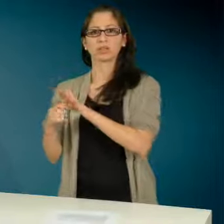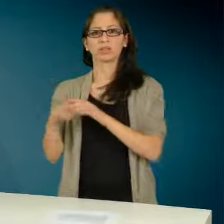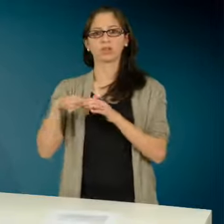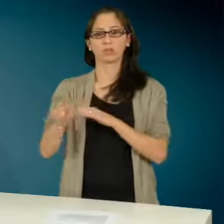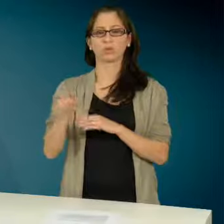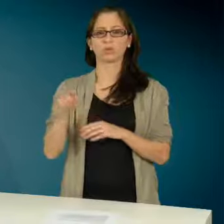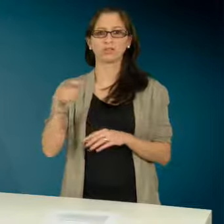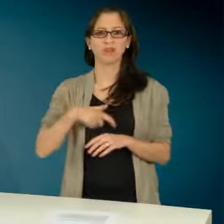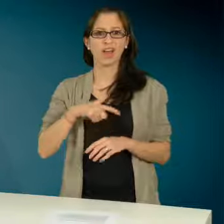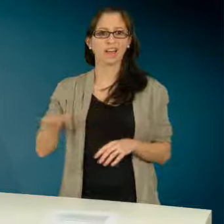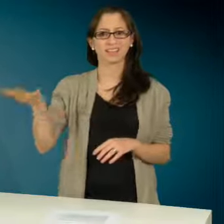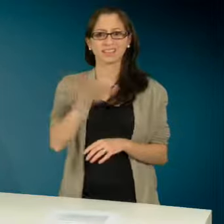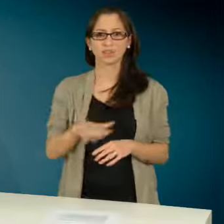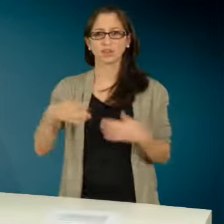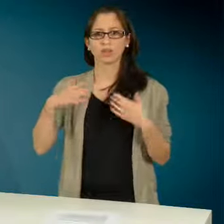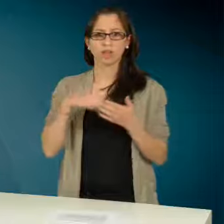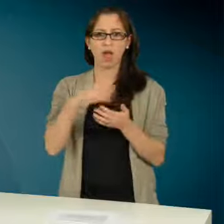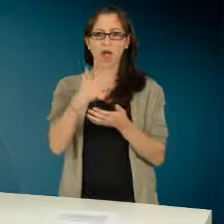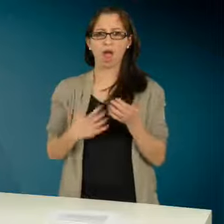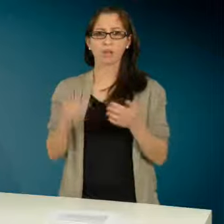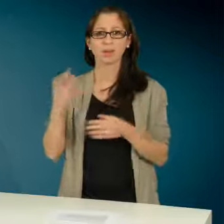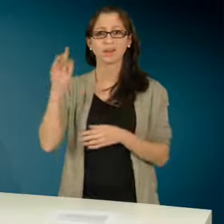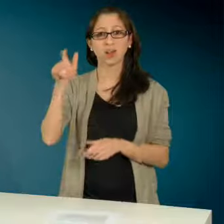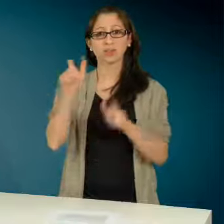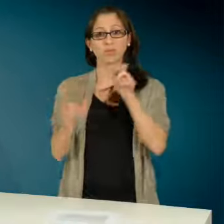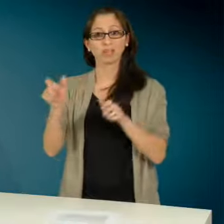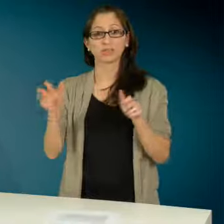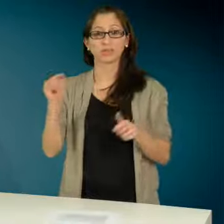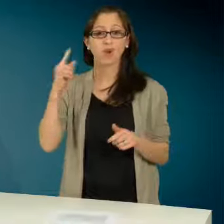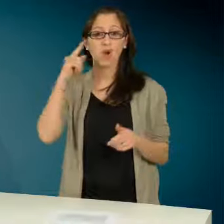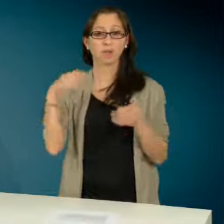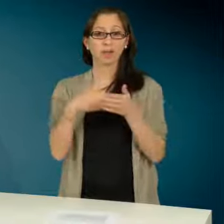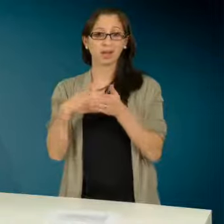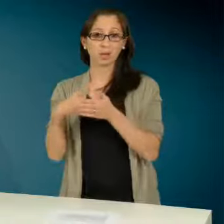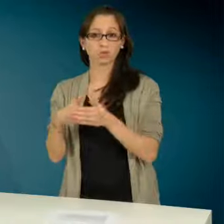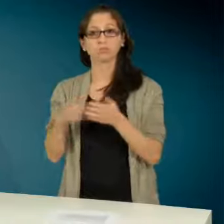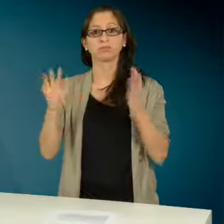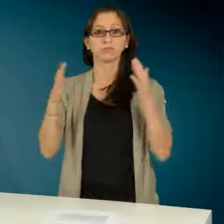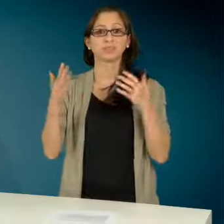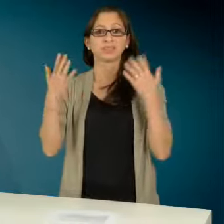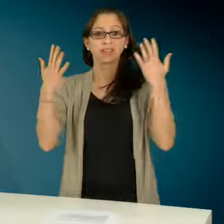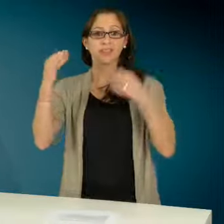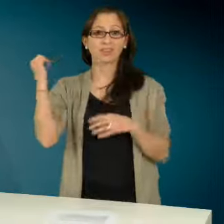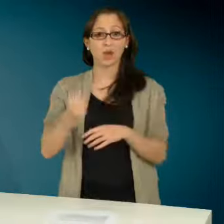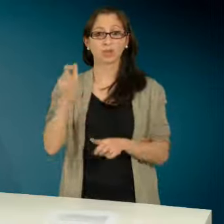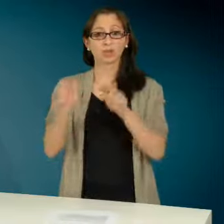die 500.000 Menschen in der Schweiz mit einer Hörbehinderung, wovon rund 10.000 davon gehörlos sind.